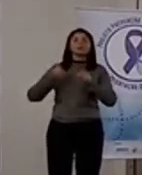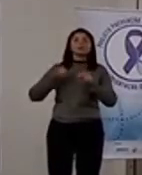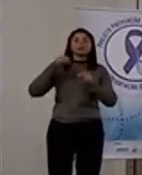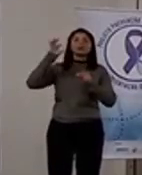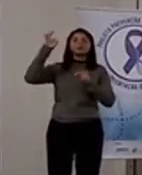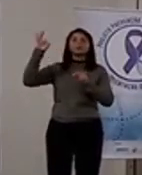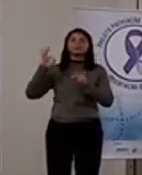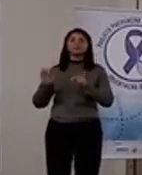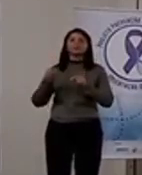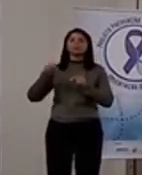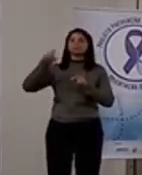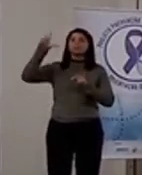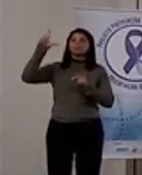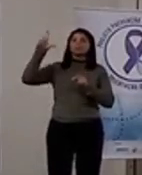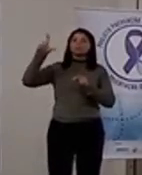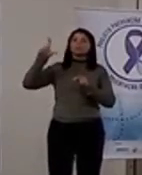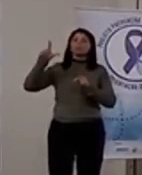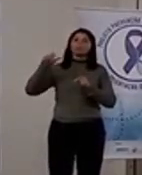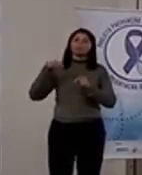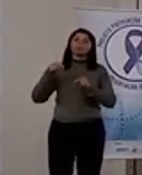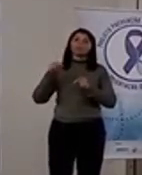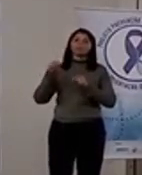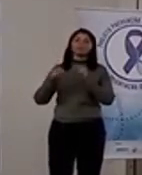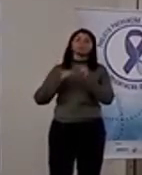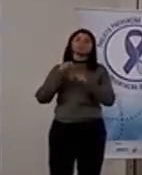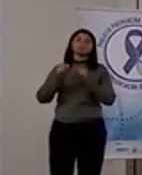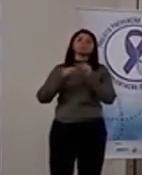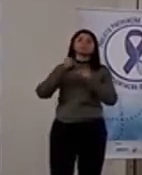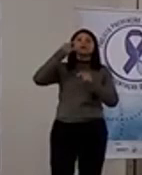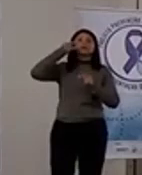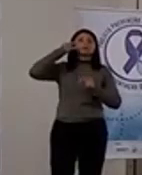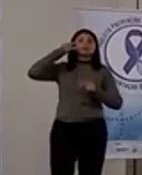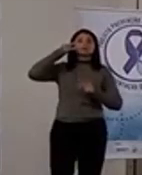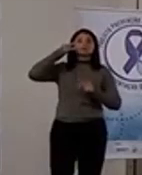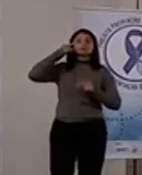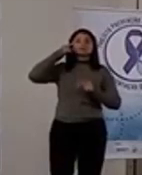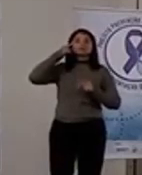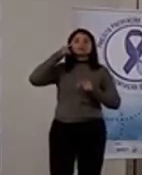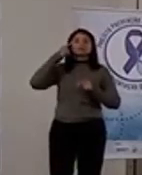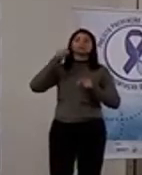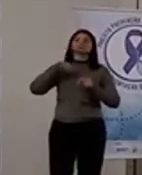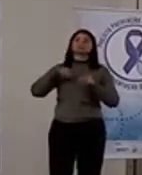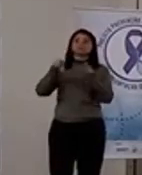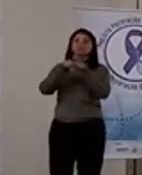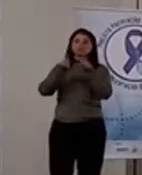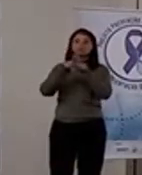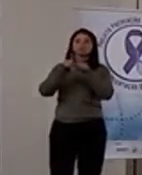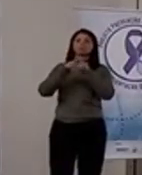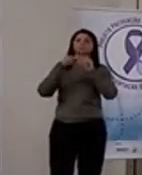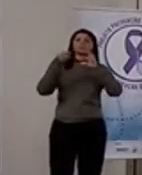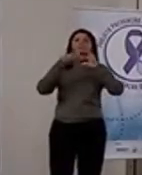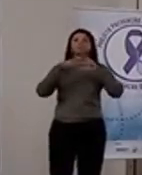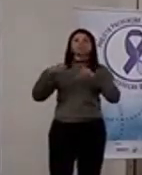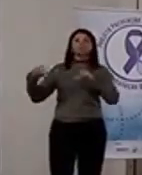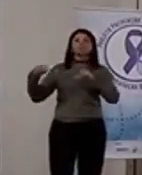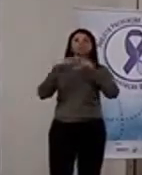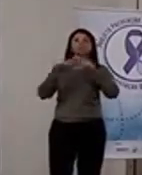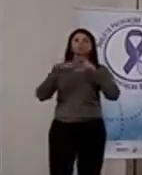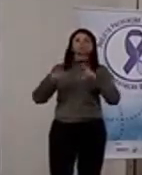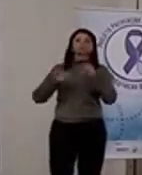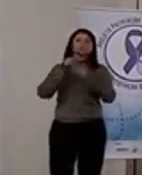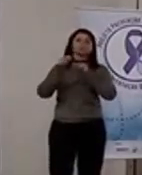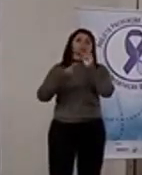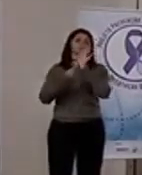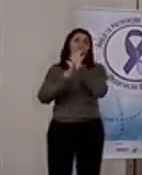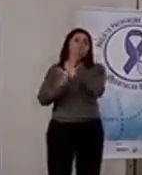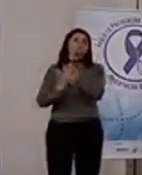casais com idade superior, tendo mais crianças com síndrome de Down. Mas isso vale para outras doenças cromossômicas, né? Deixa eu só mostrar